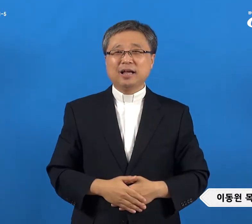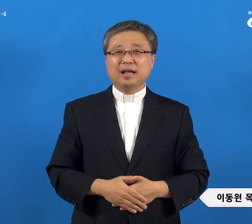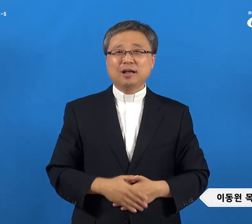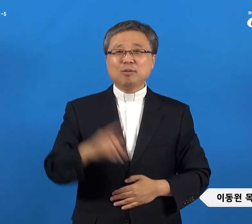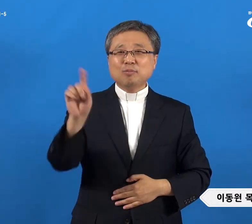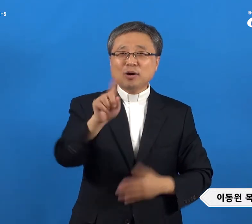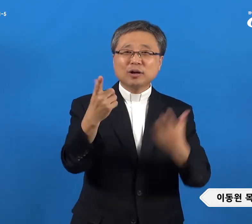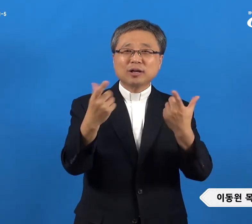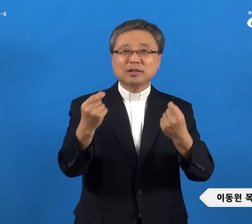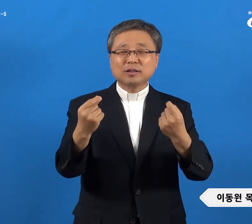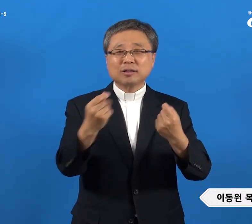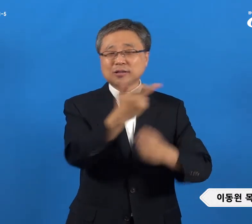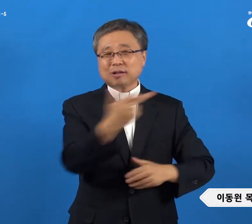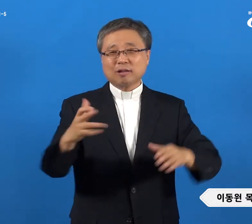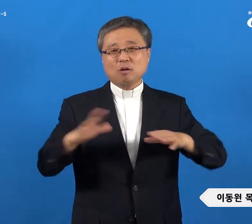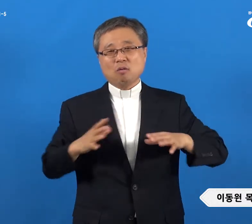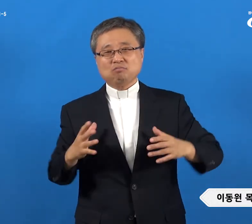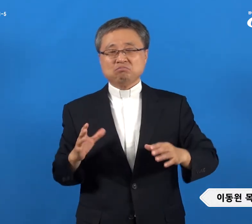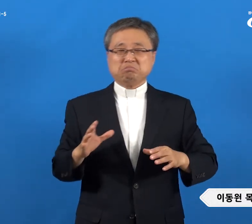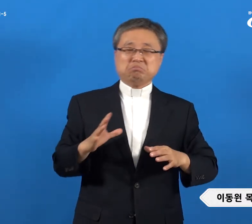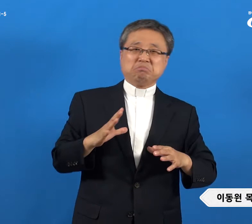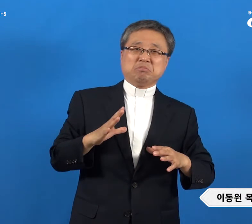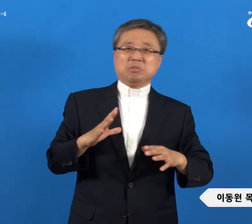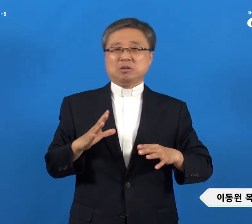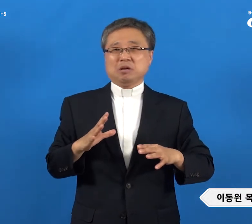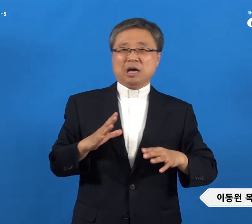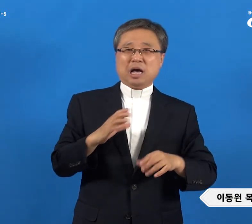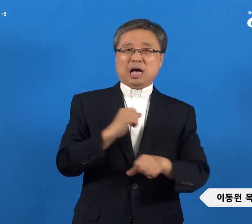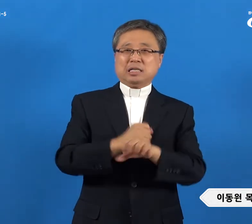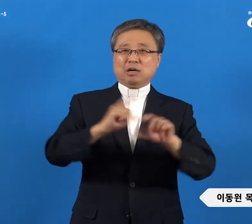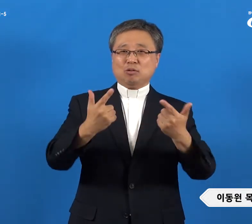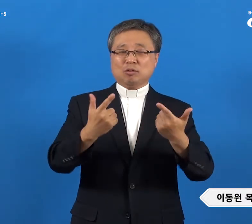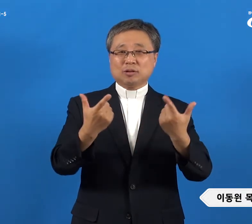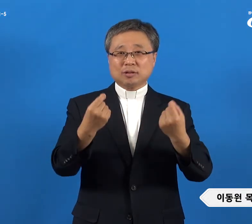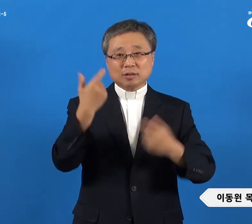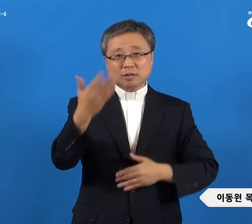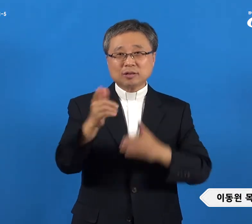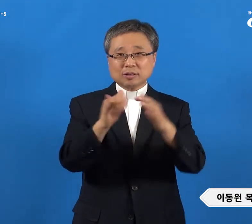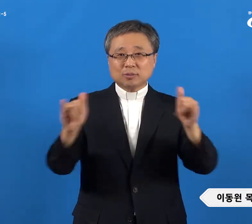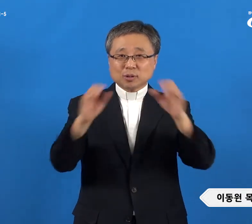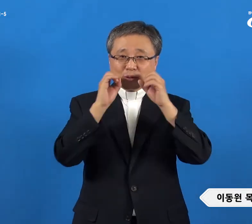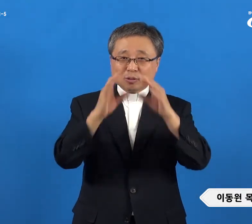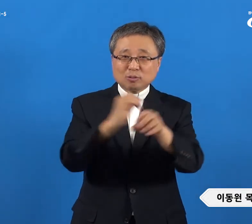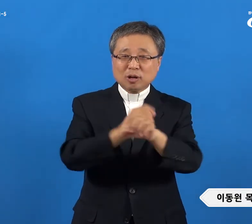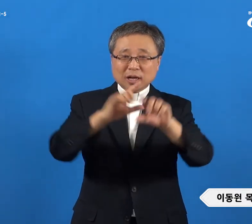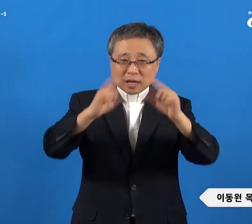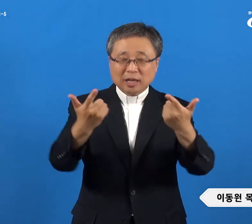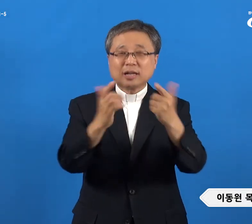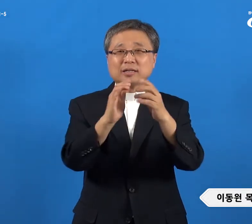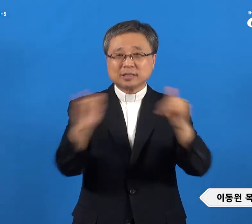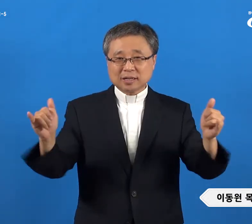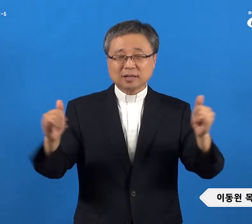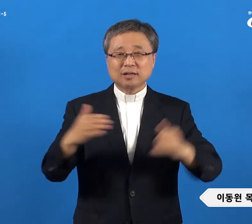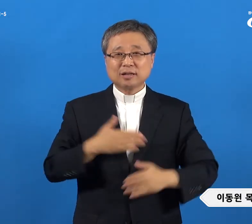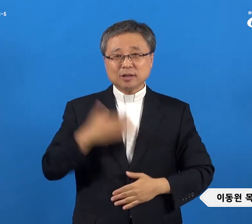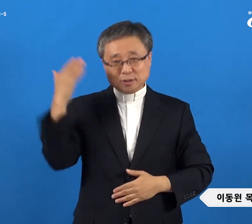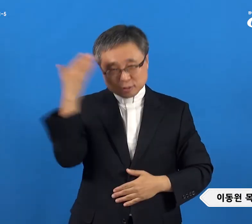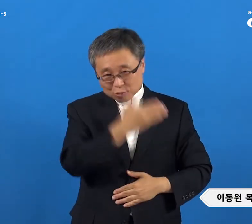뭐 그렇게 대단하다고 이렇게 뻣뻣하게 버티고 그래요. 그런 사람들 전도 안 하는 사람이에요. 순수한